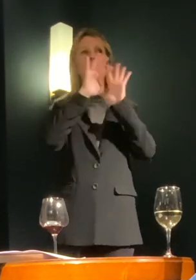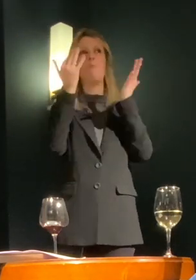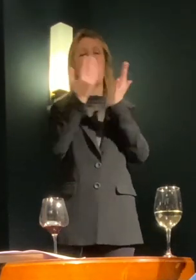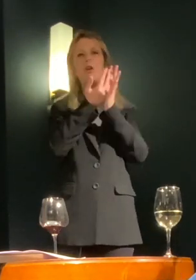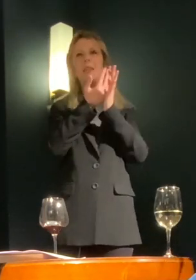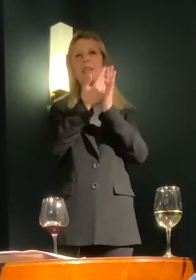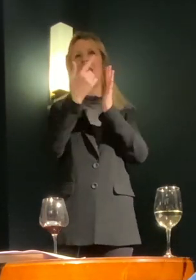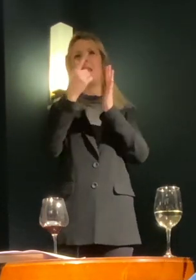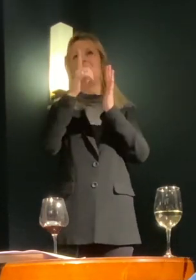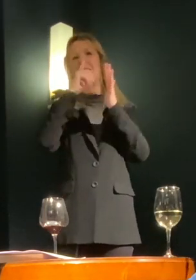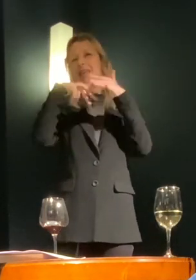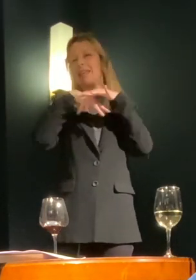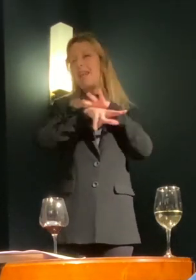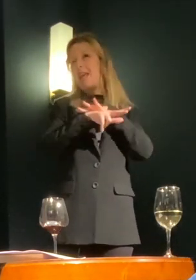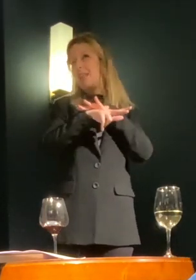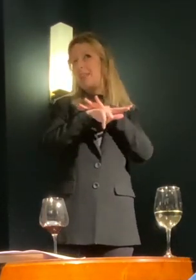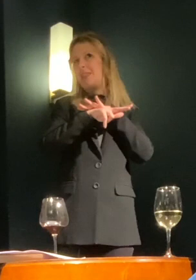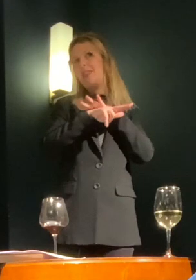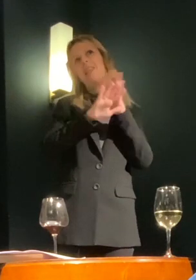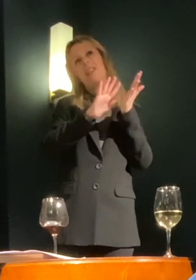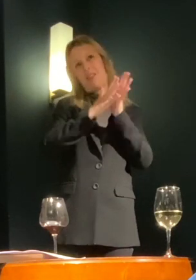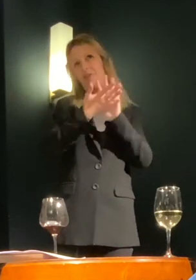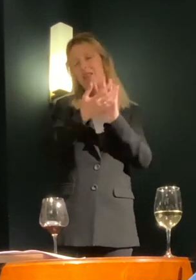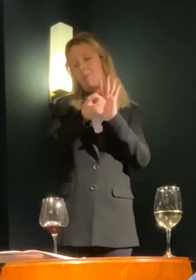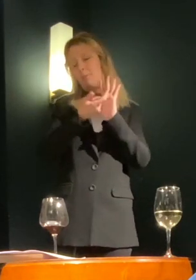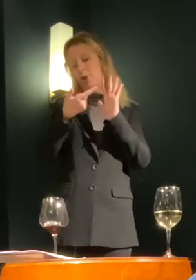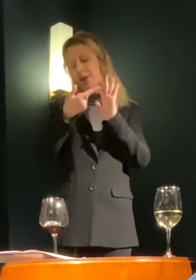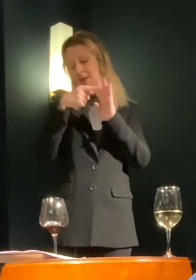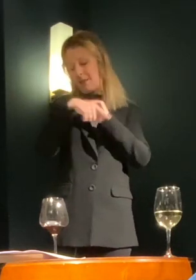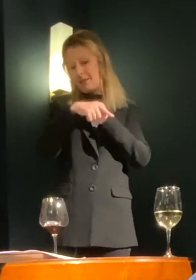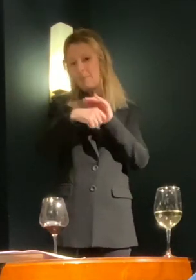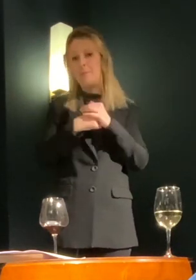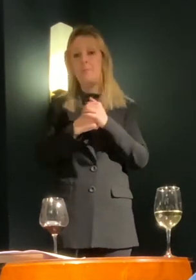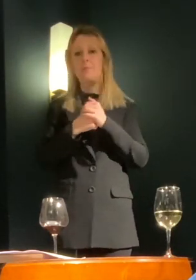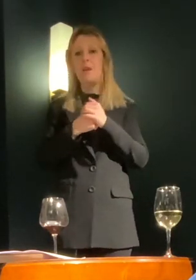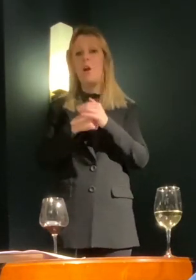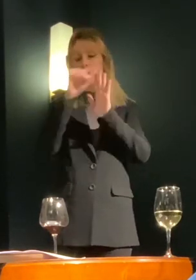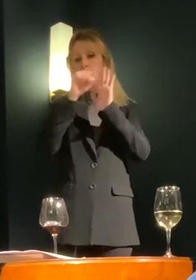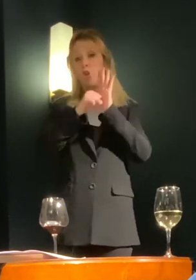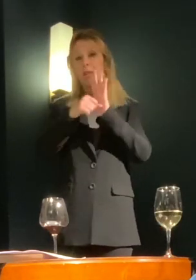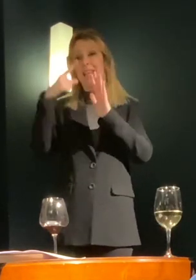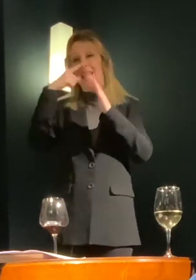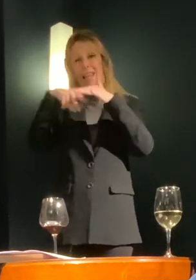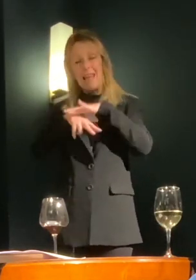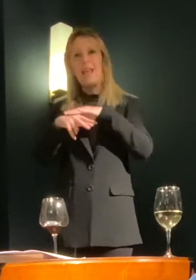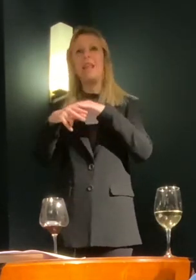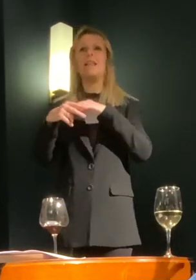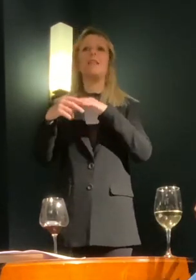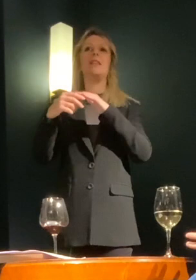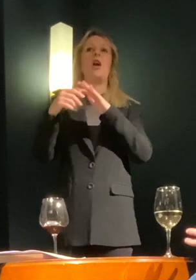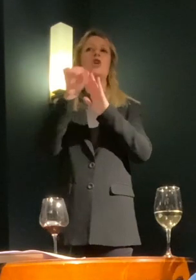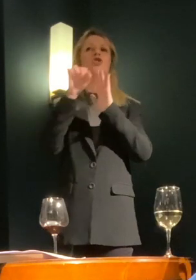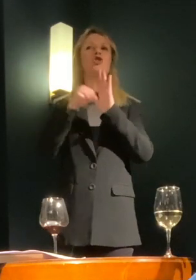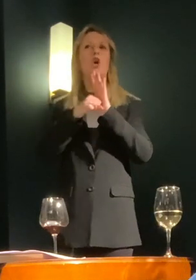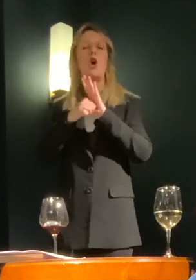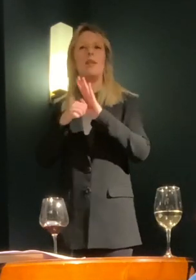intimi. Ed è una storia di risvegli, in realtà, perché è una storia che ha molto a che fare con la notte, proprio per